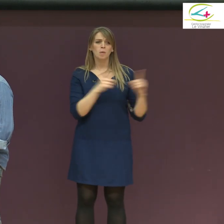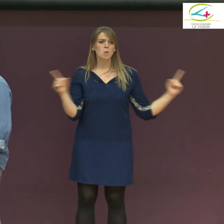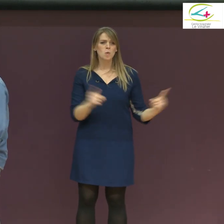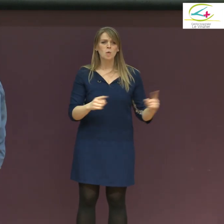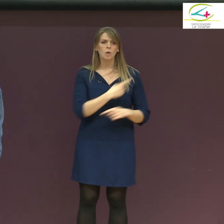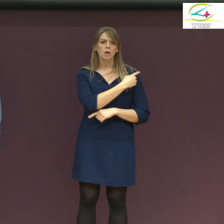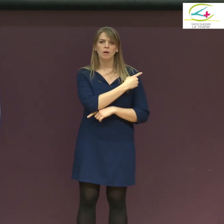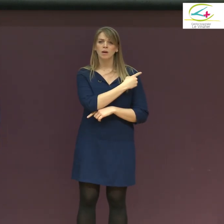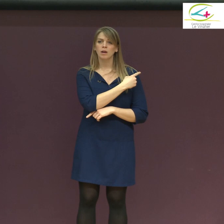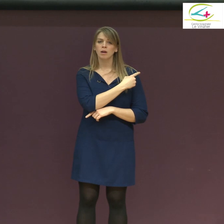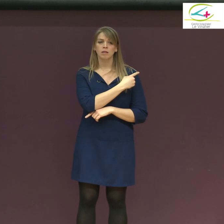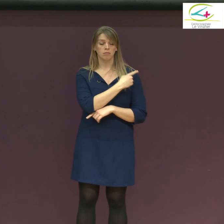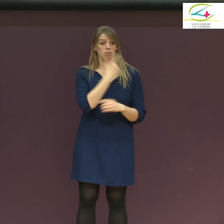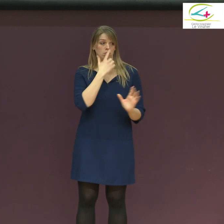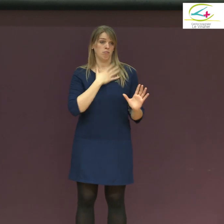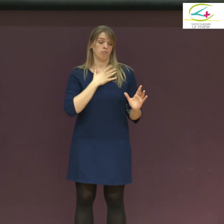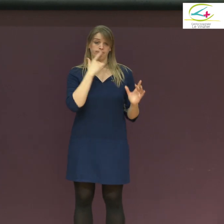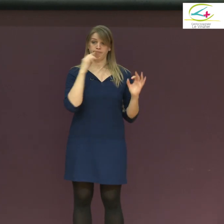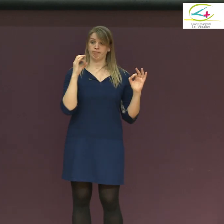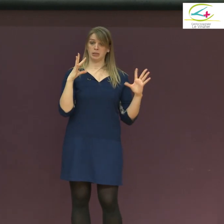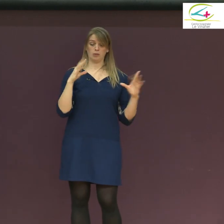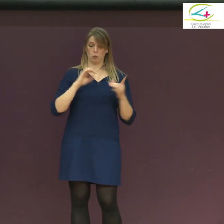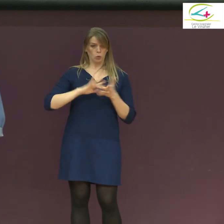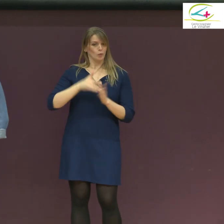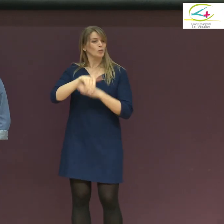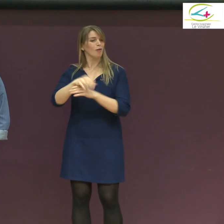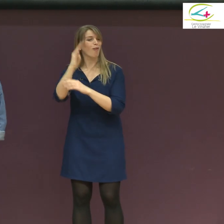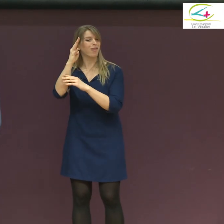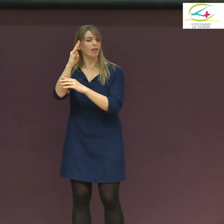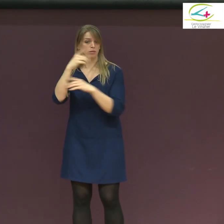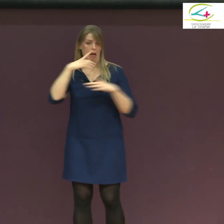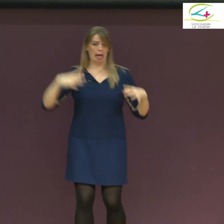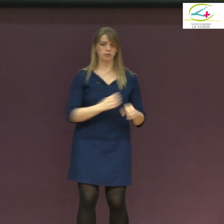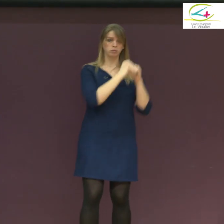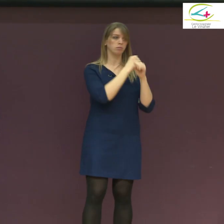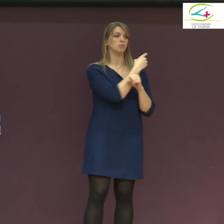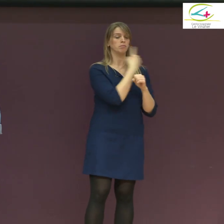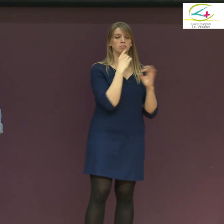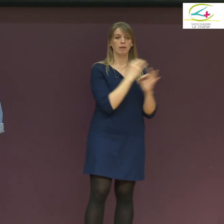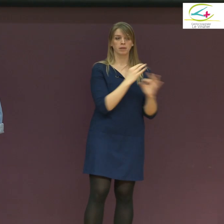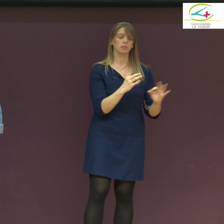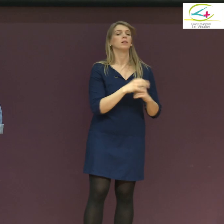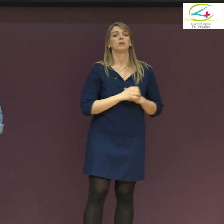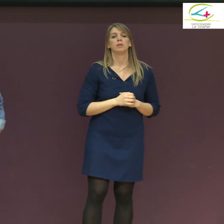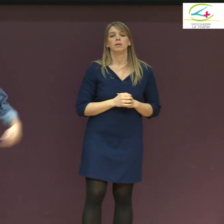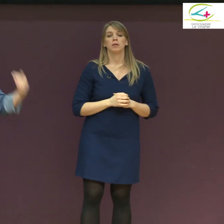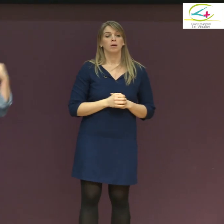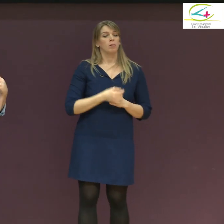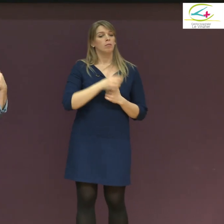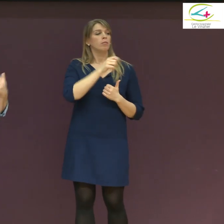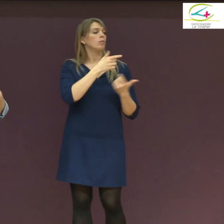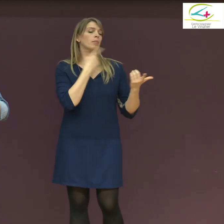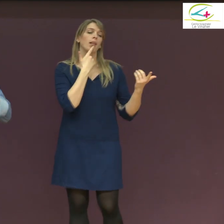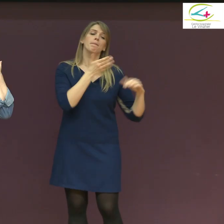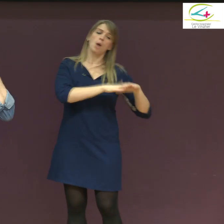résume assez bien, en gros, tout ce qu'on va vous dire ce soir. C'est un, il faut en parler, du suicide. Bon, là, il parle